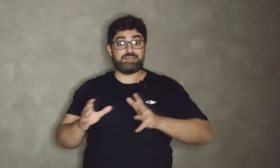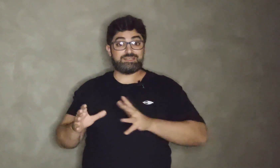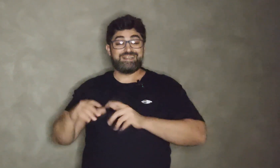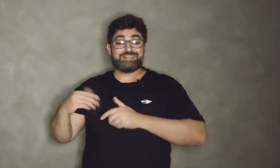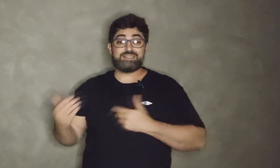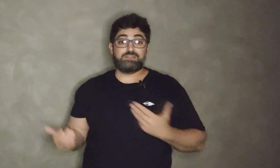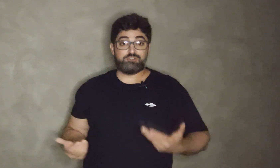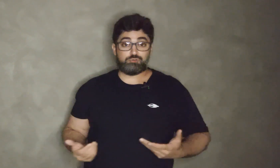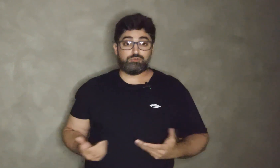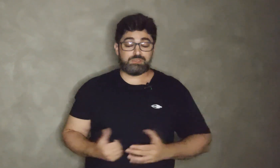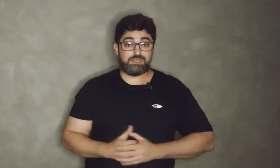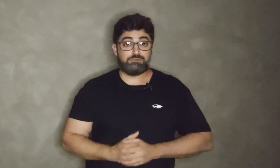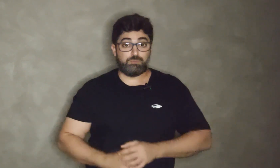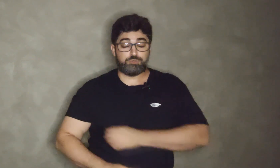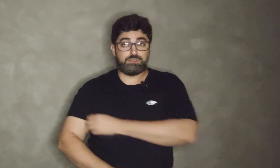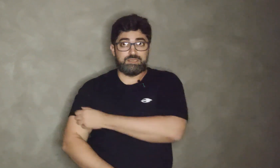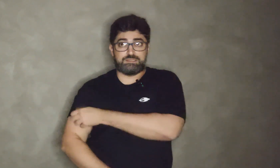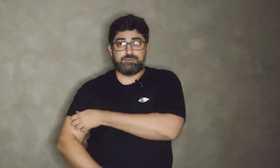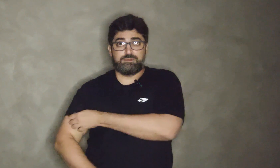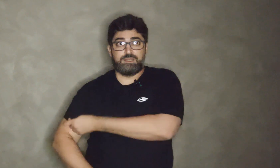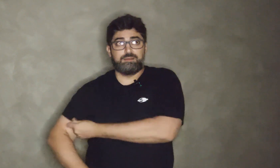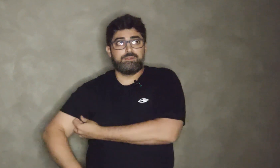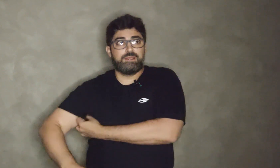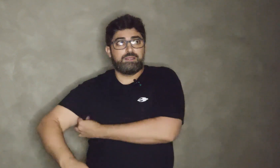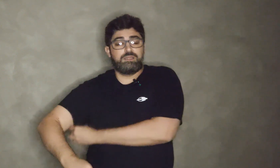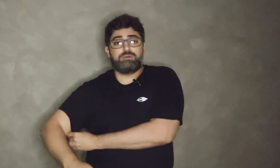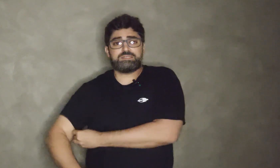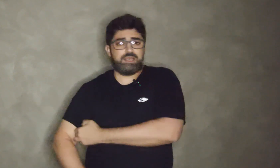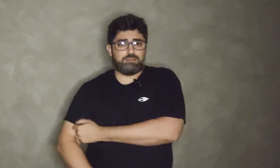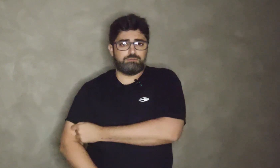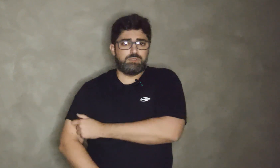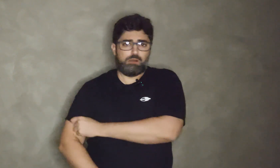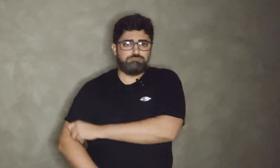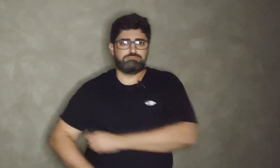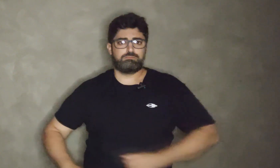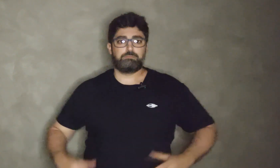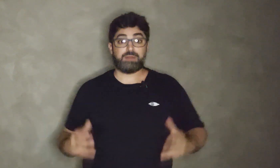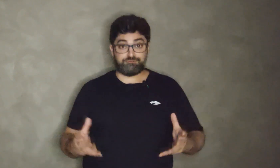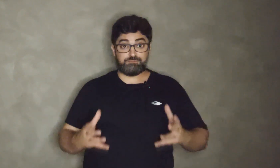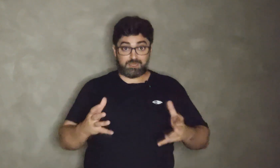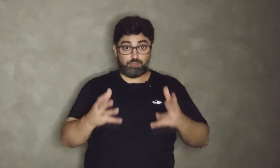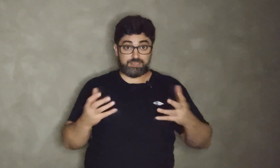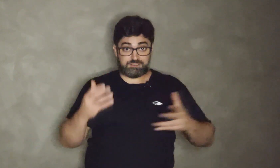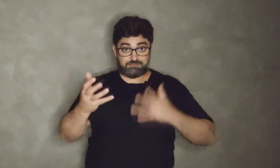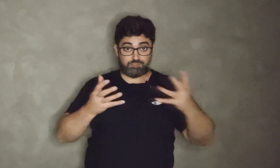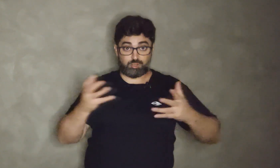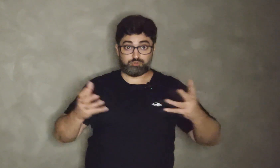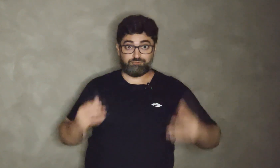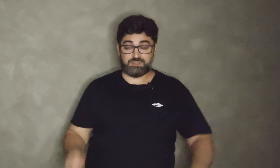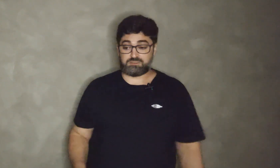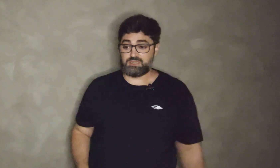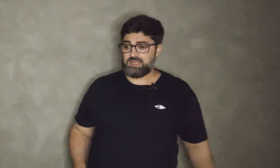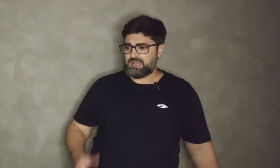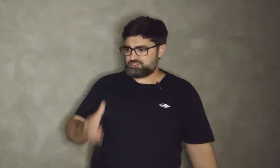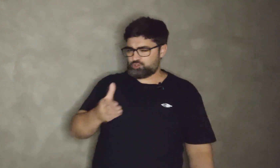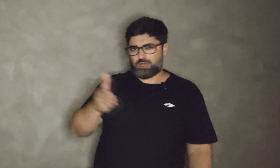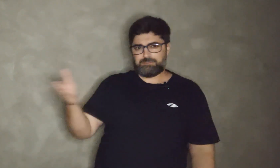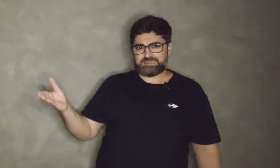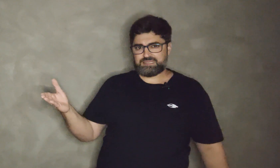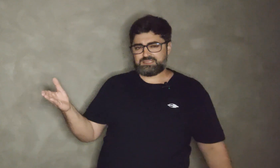sinais seguindo a estrutura da língua portuguesa, né? Não é certo, não. Para nós, que somos ouvintes, a gente olha para essa questão